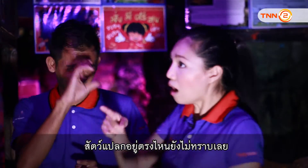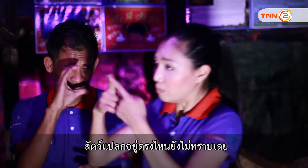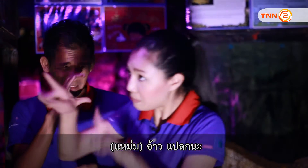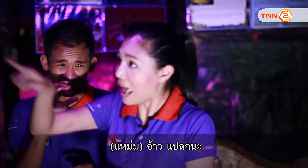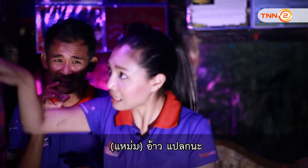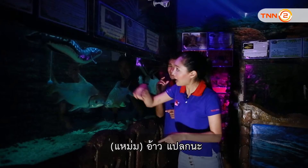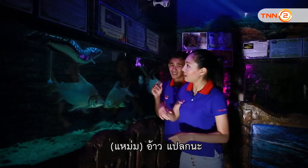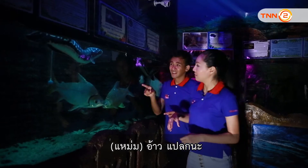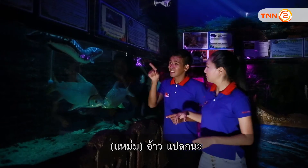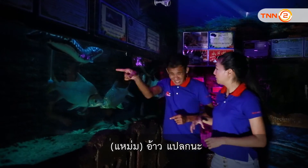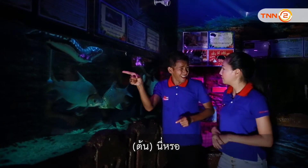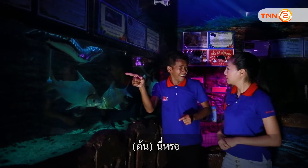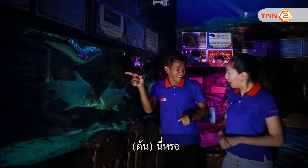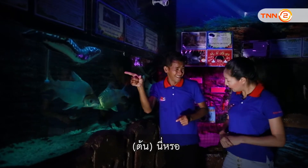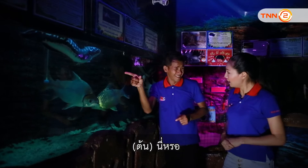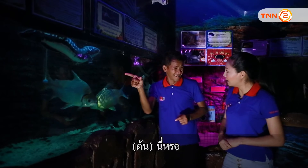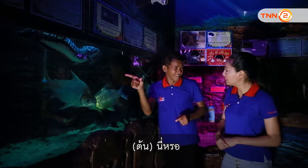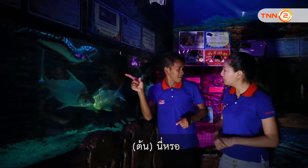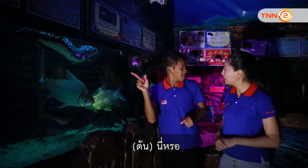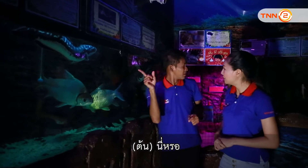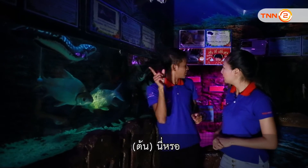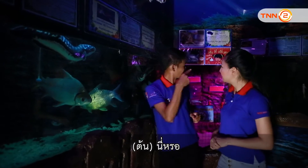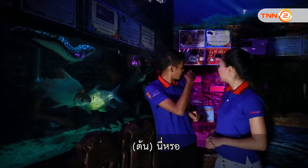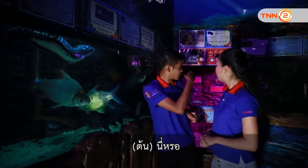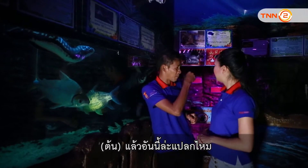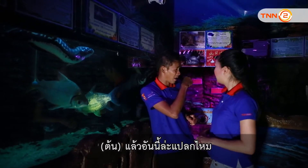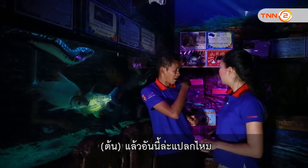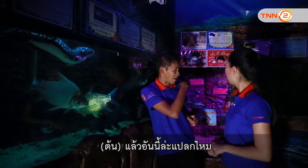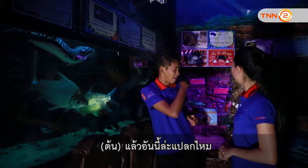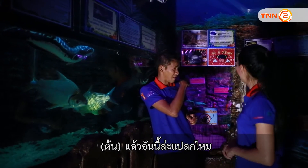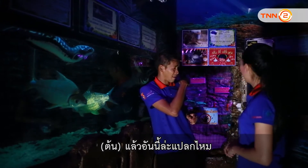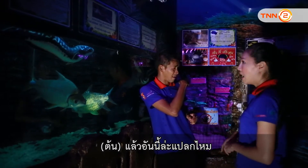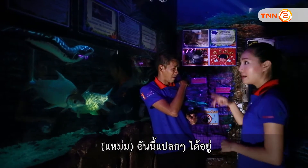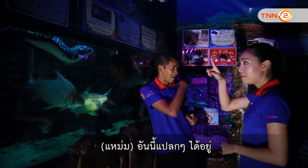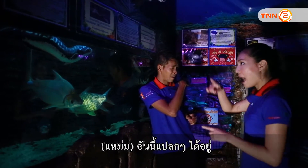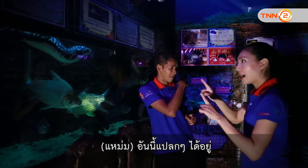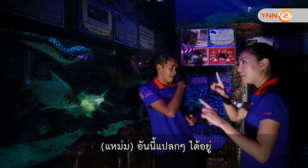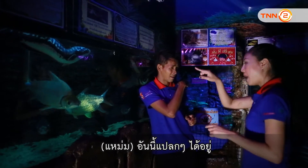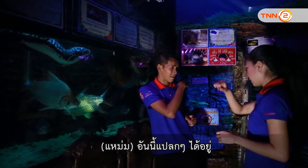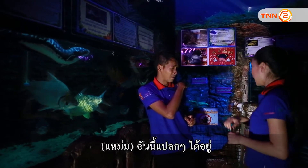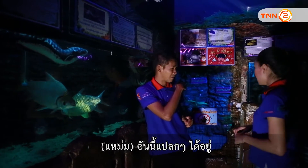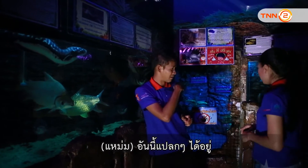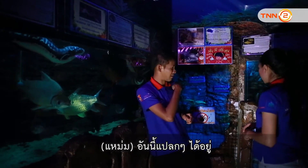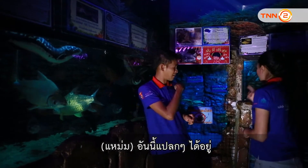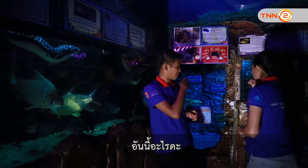ยังไม่ทราบเลยนี่เหรอแล้ววันนี้ล่ะแปลกไหม อ ัน นี้แปลกได้อยู่อันนี้อะ